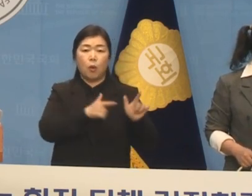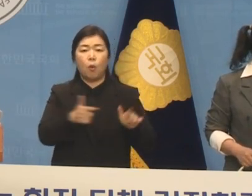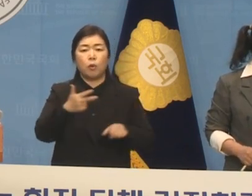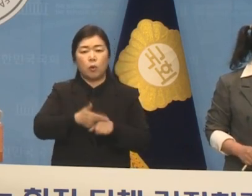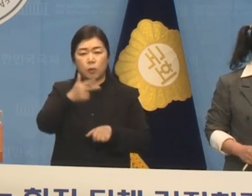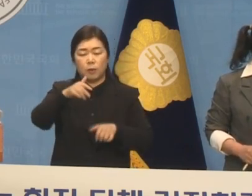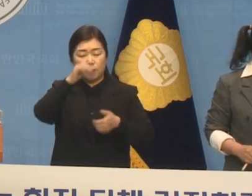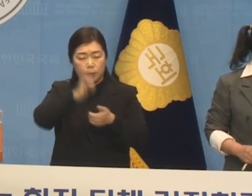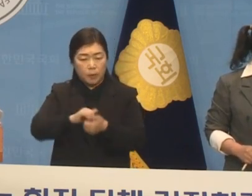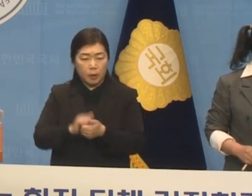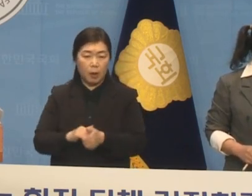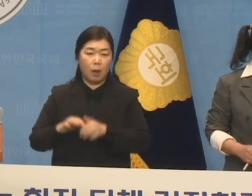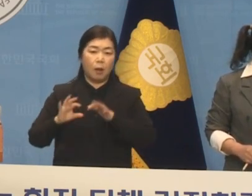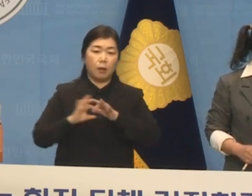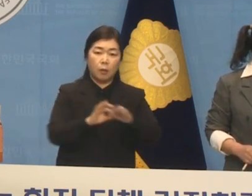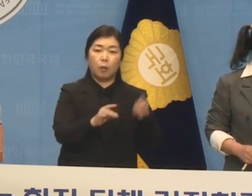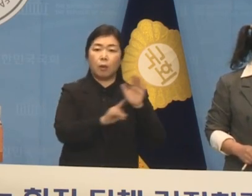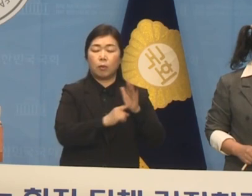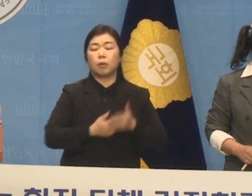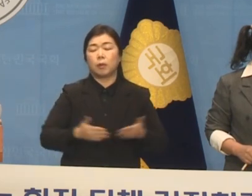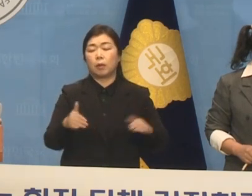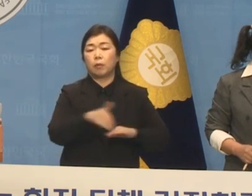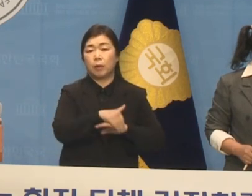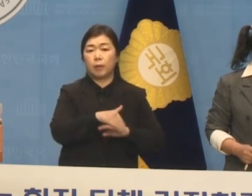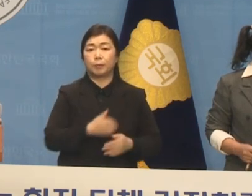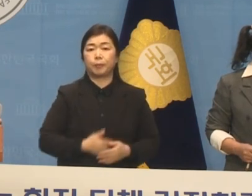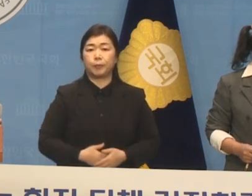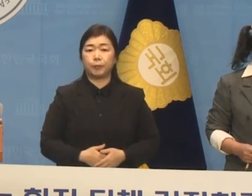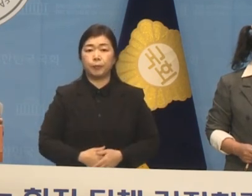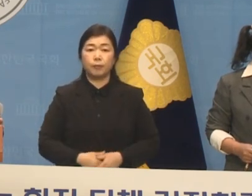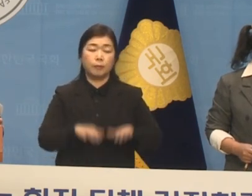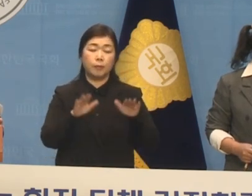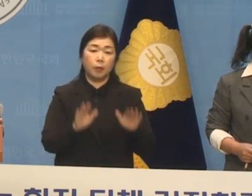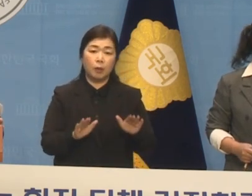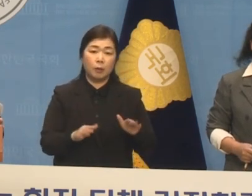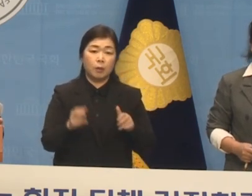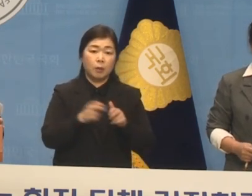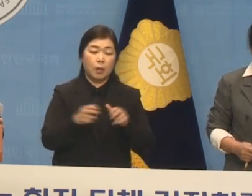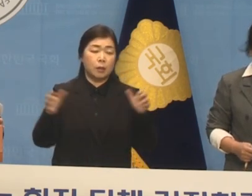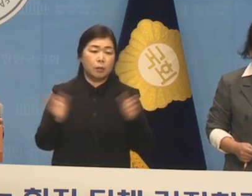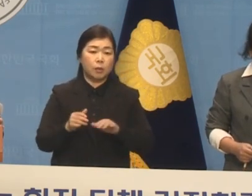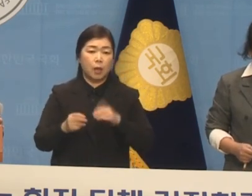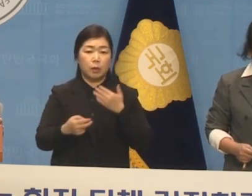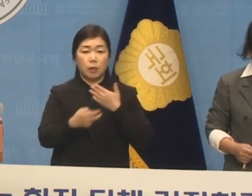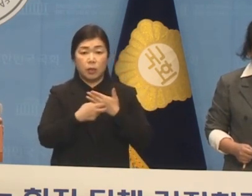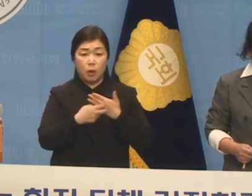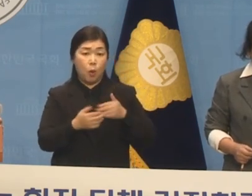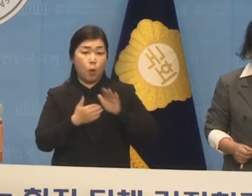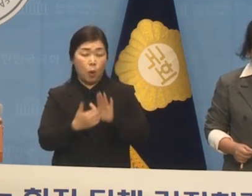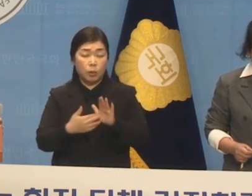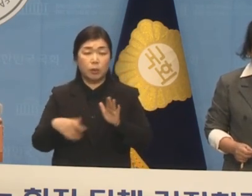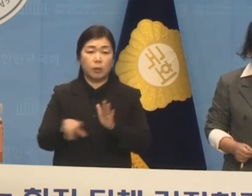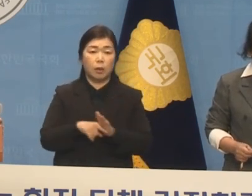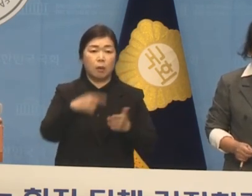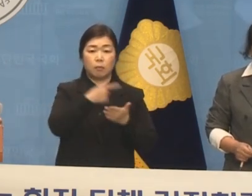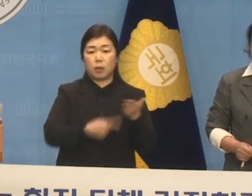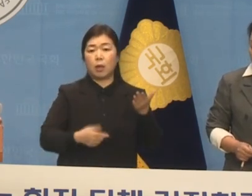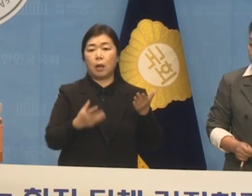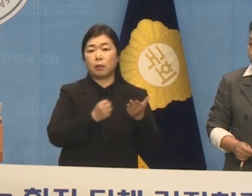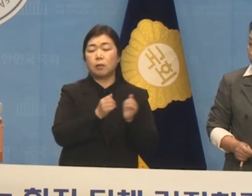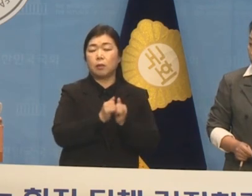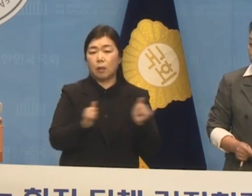예정입니다. 이제 촛불문화제에 이어 오늘은 의사 집단 진료 거부로 인해 피해를 입고